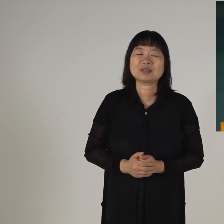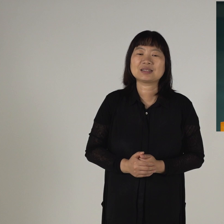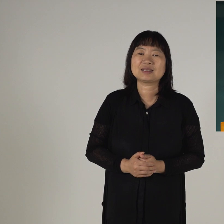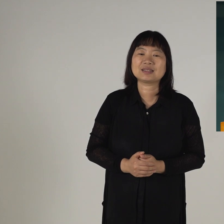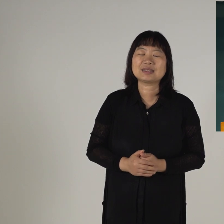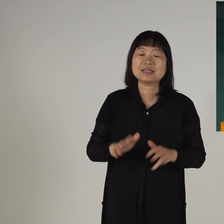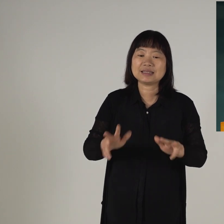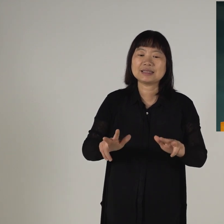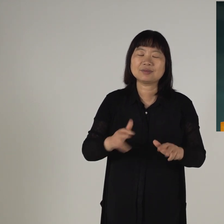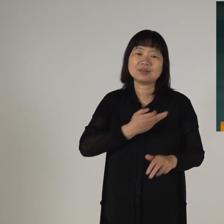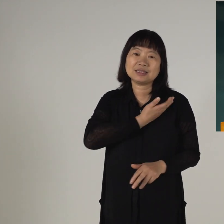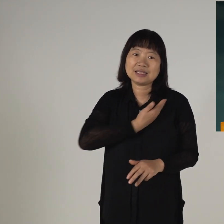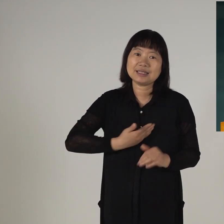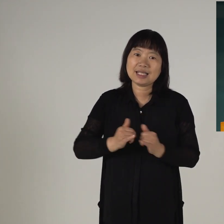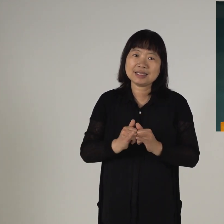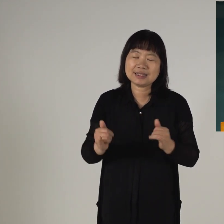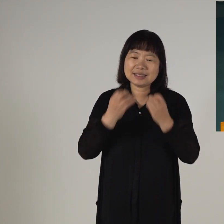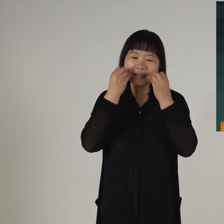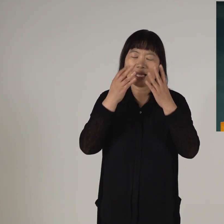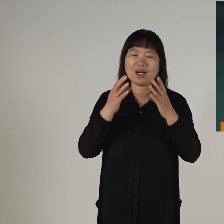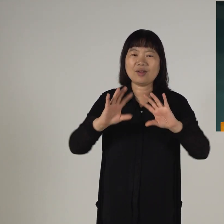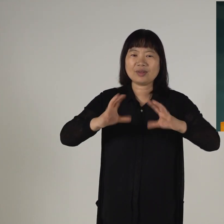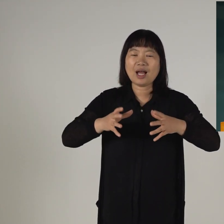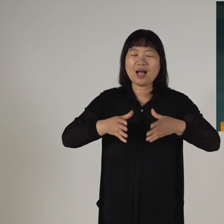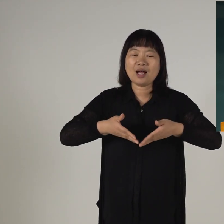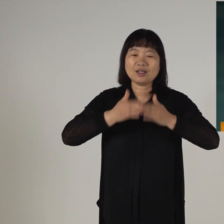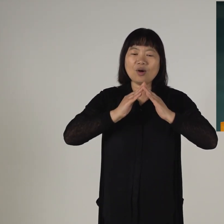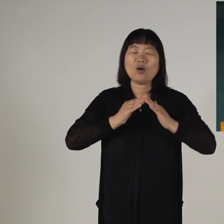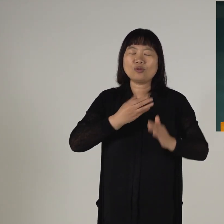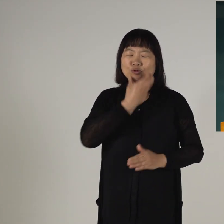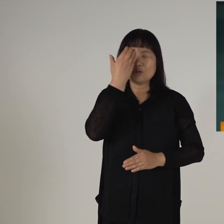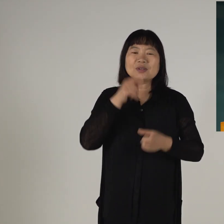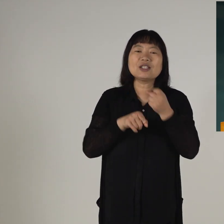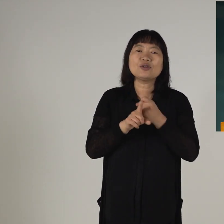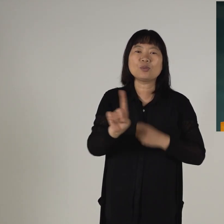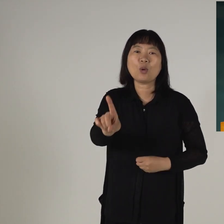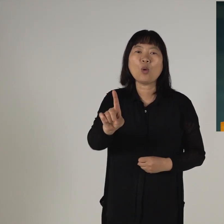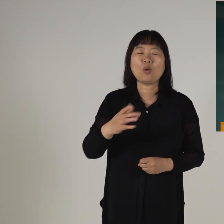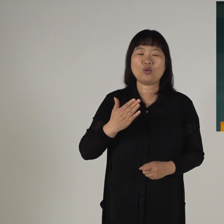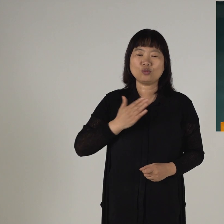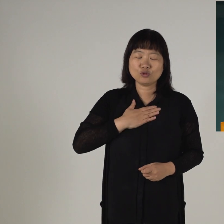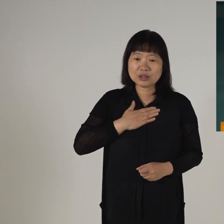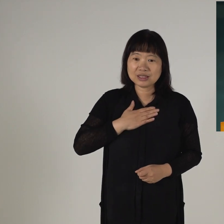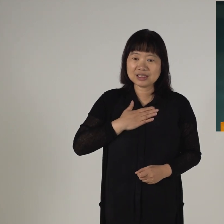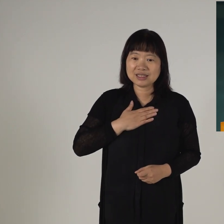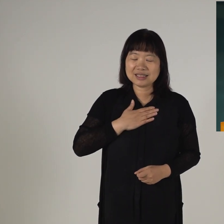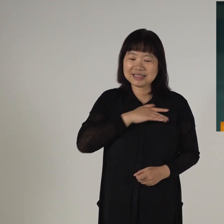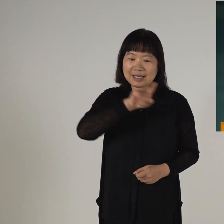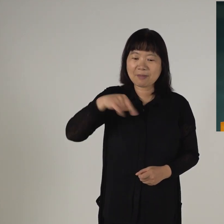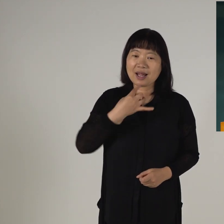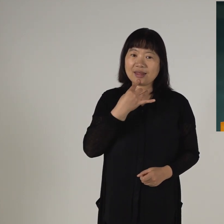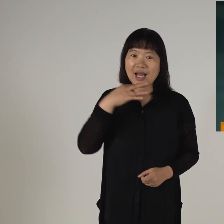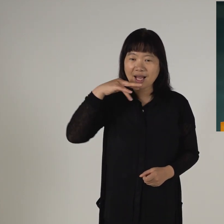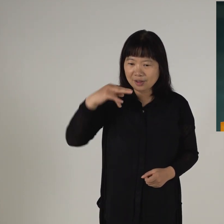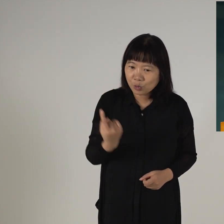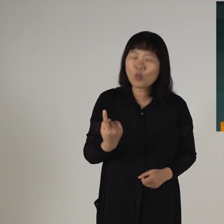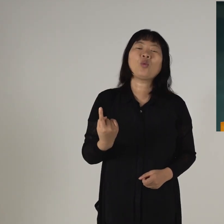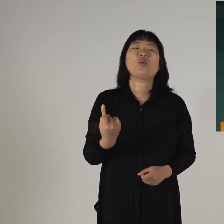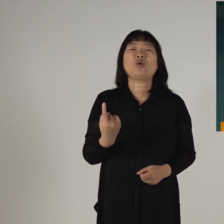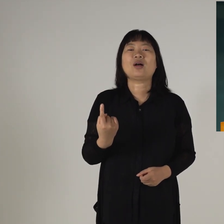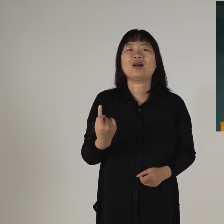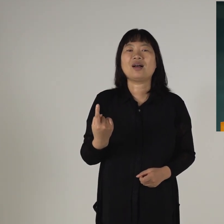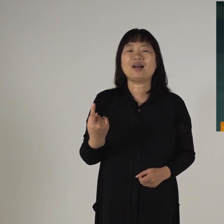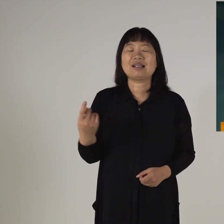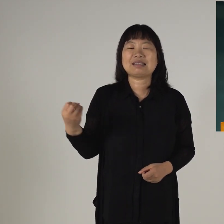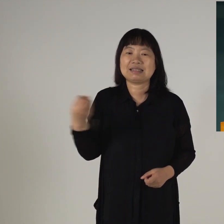등장하는 제자들이 새로운 정부, 새로운 나라를 꿈꾸는 것도 우리라도 다시 우리가